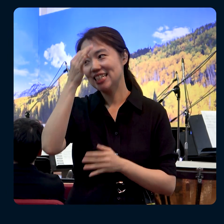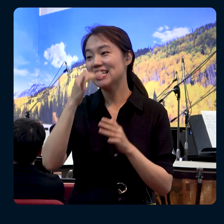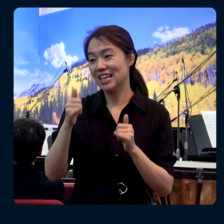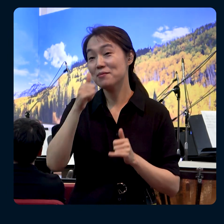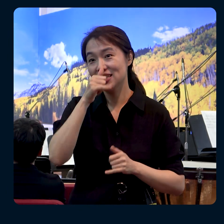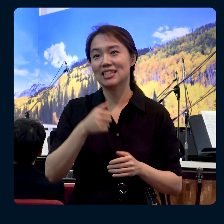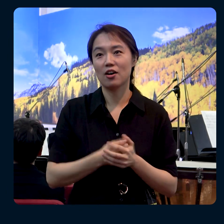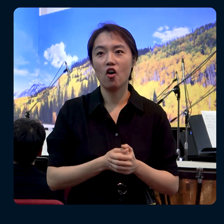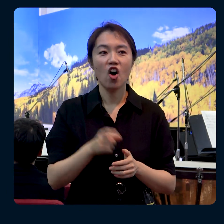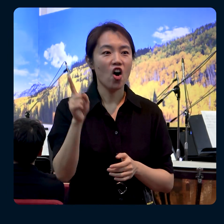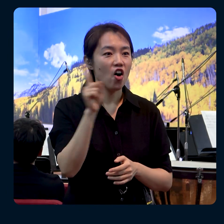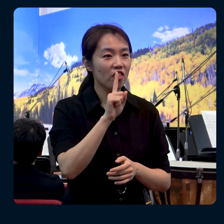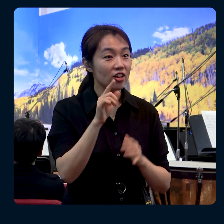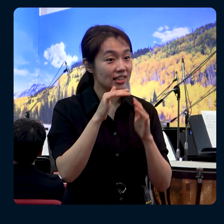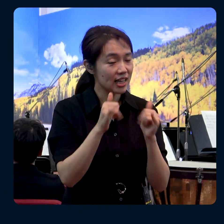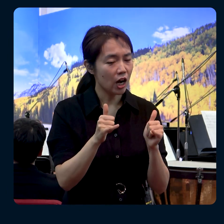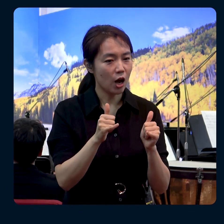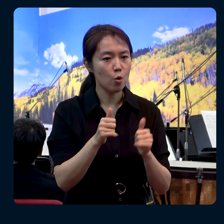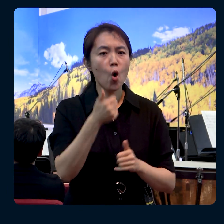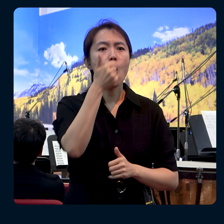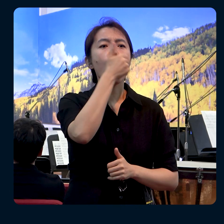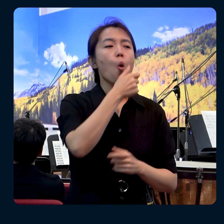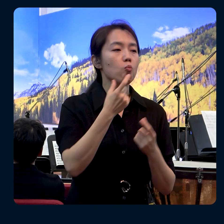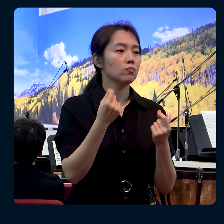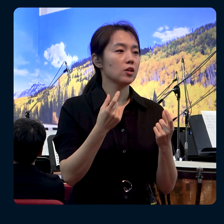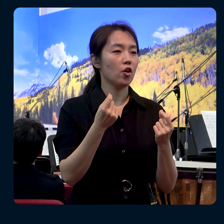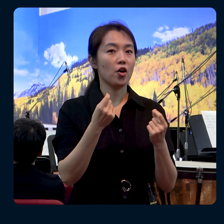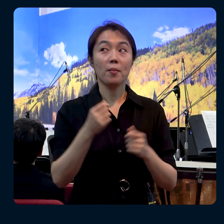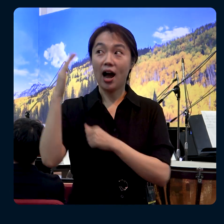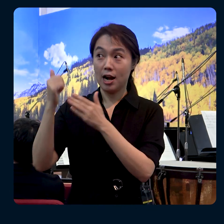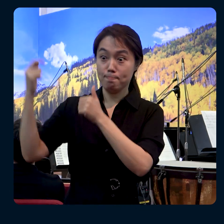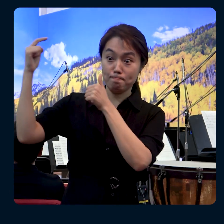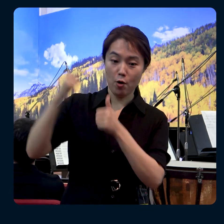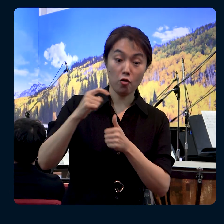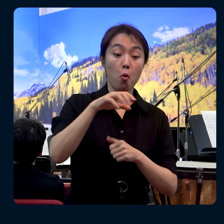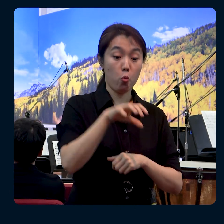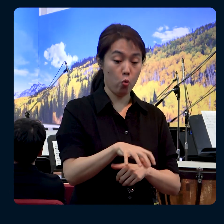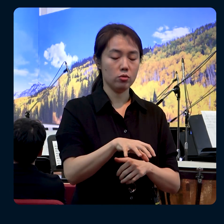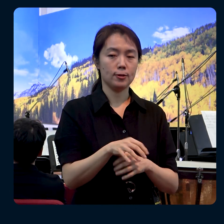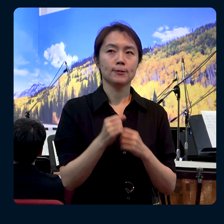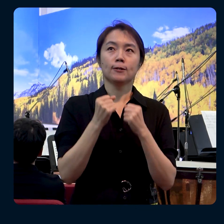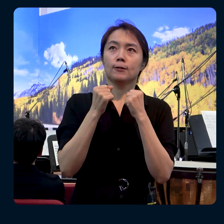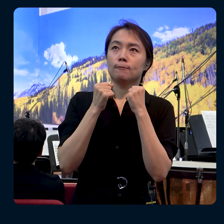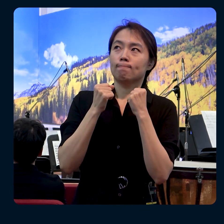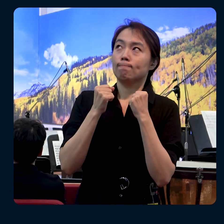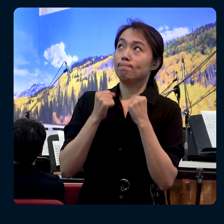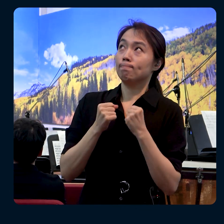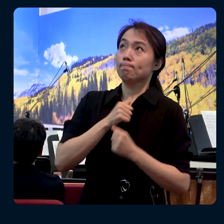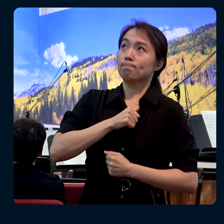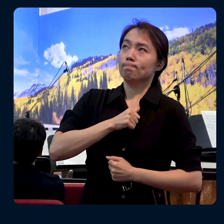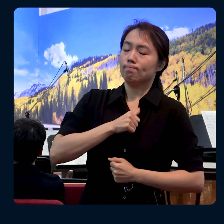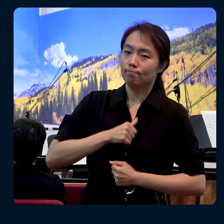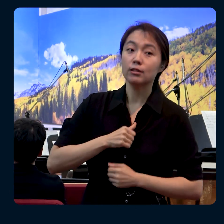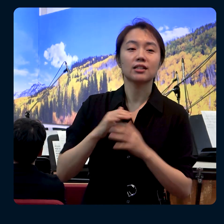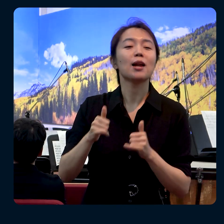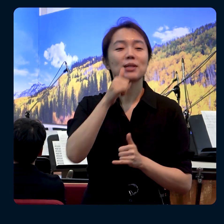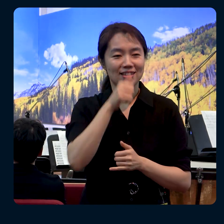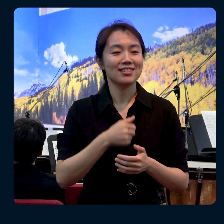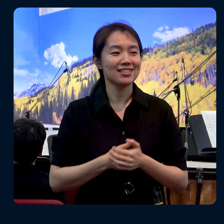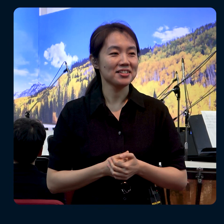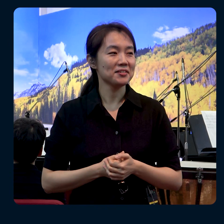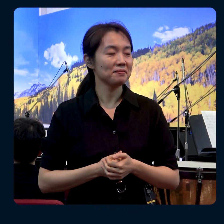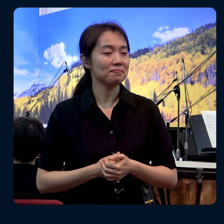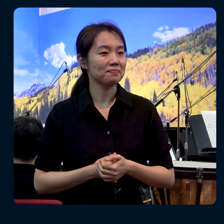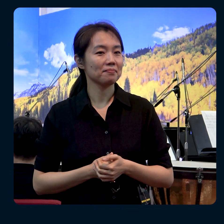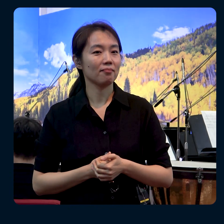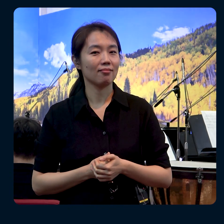어떤 사람은 그야말로 곰처럼 세운 자리에서 견디고 버티는 장기가 있어요. 특별한 건 안 하는데 하여간 한번